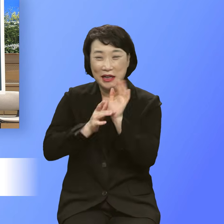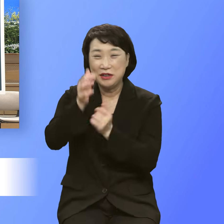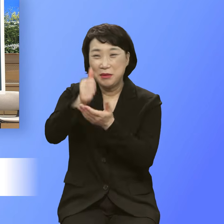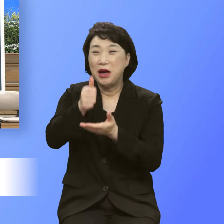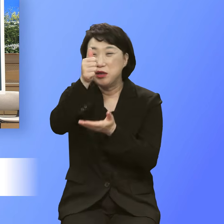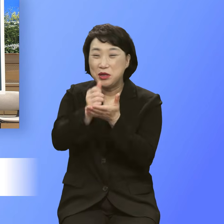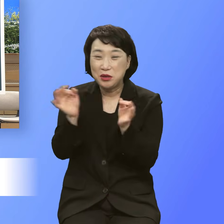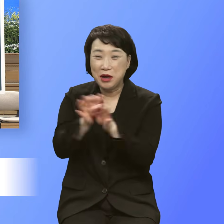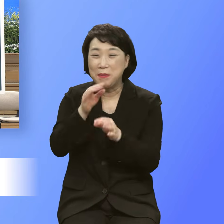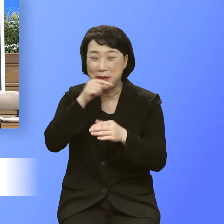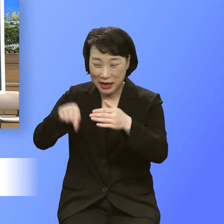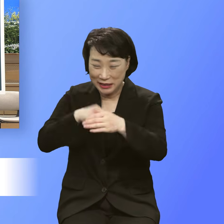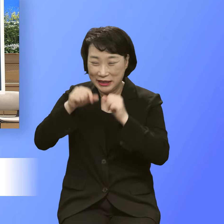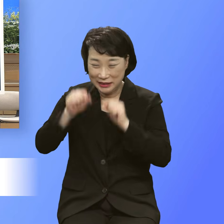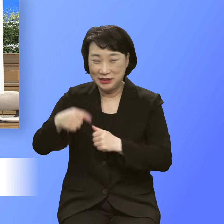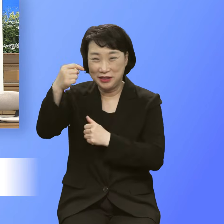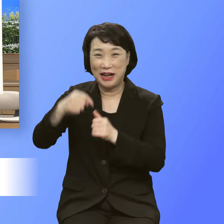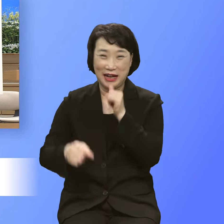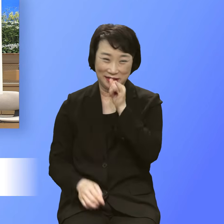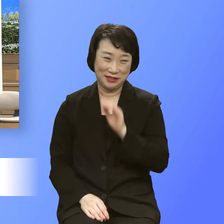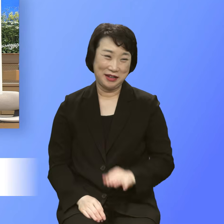예수님의 속죄의 피 안에 있어라.